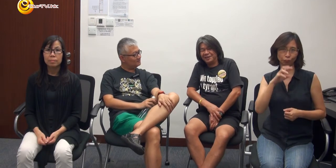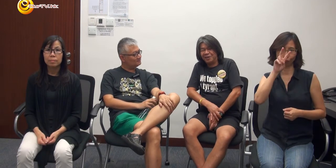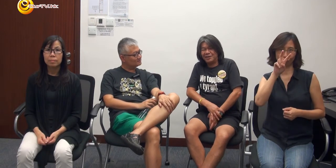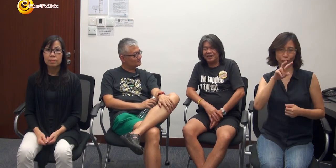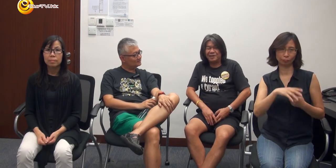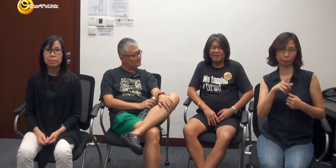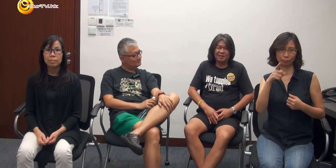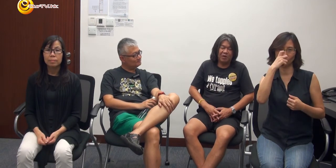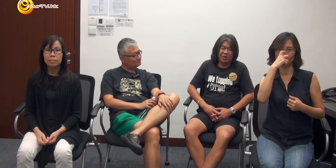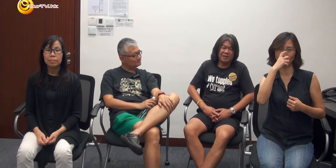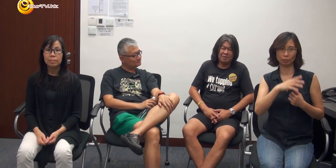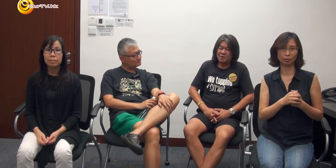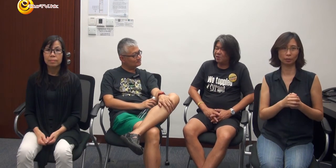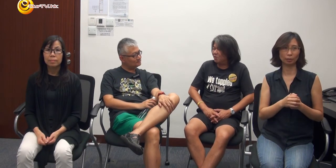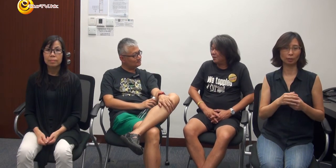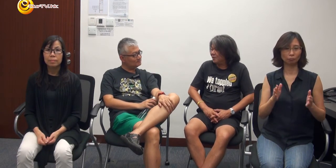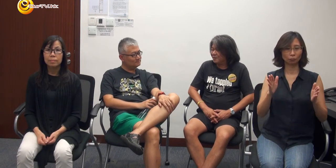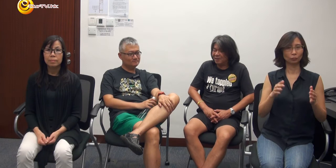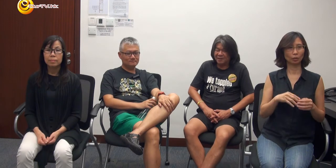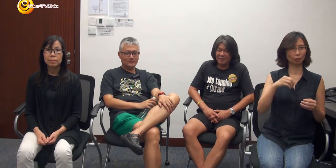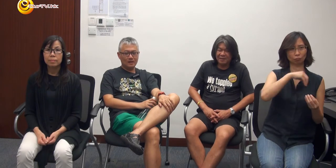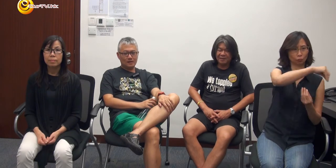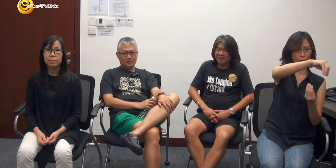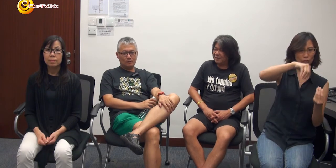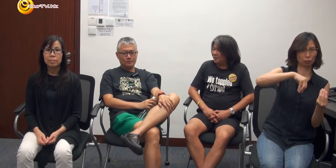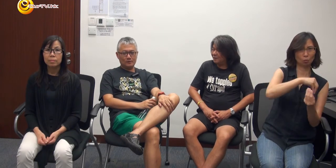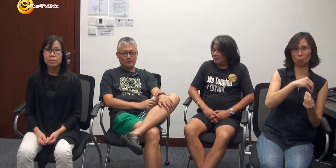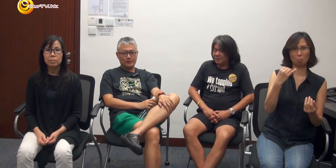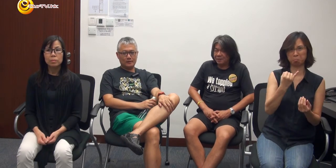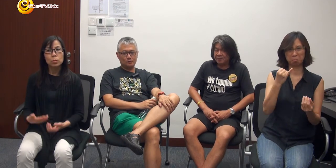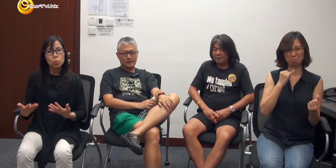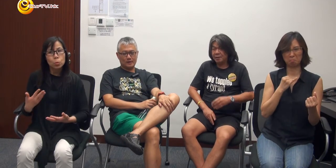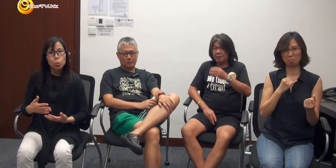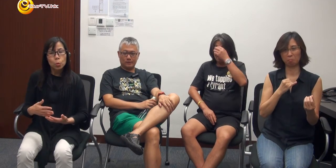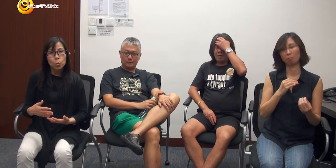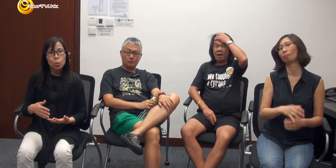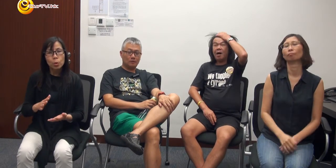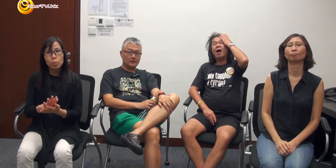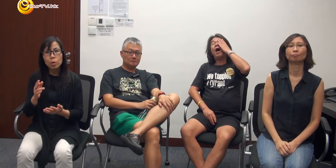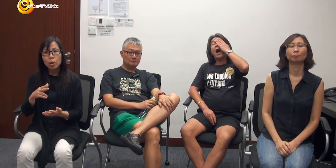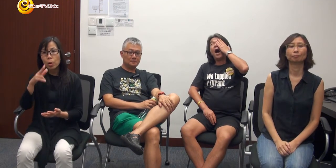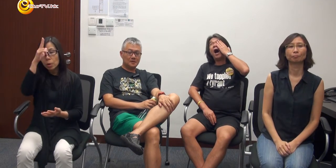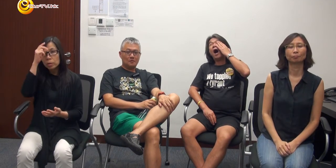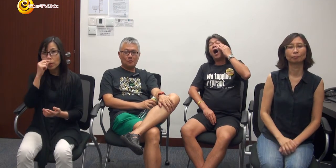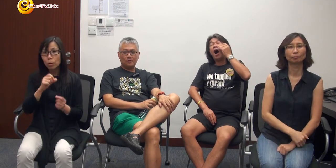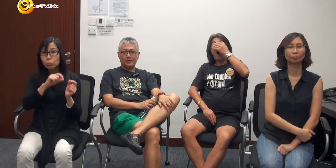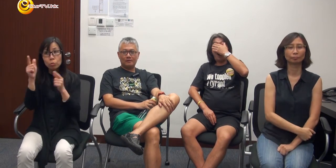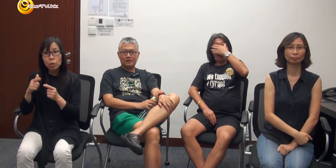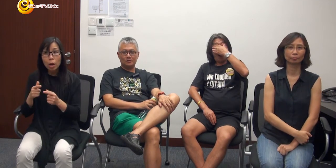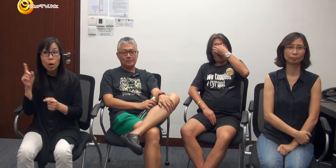梁振英都可以講係四面楚歌嘅。 嗯，你覺得今年梁振英嘅暑假會點過咧？會唔會又係去咗巴